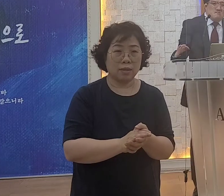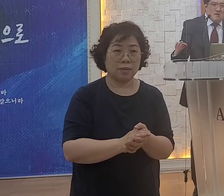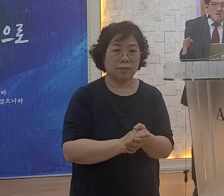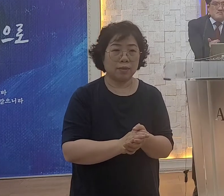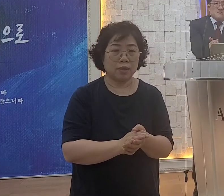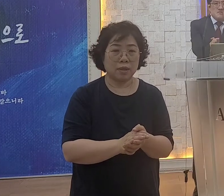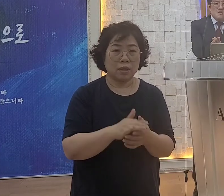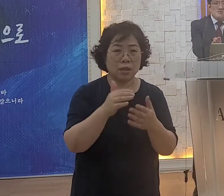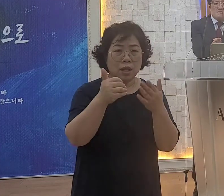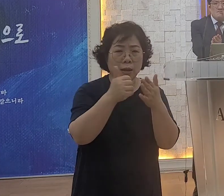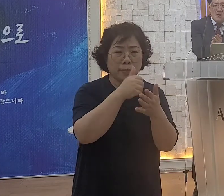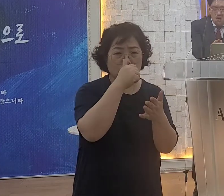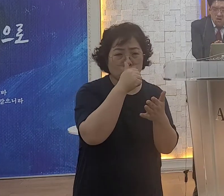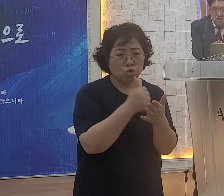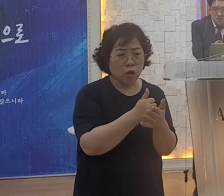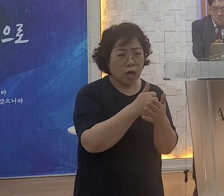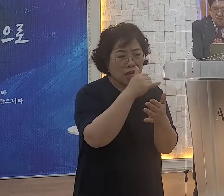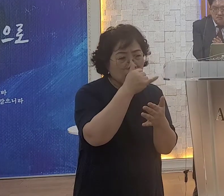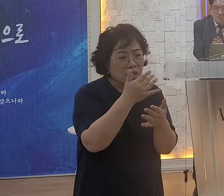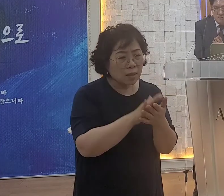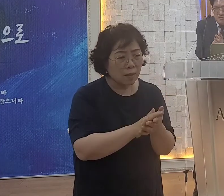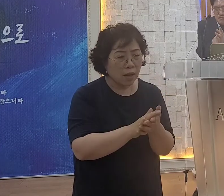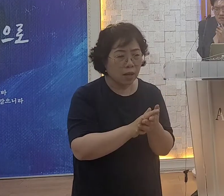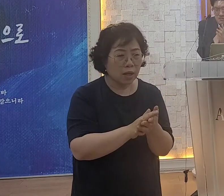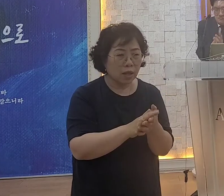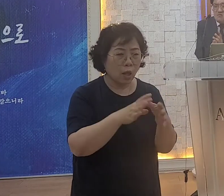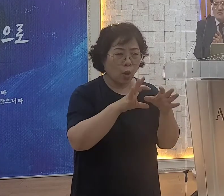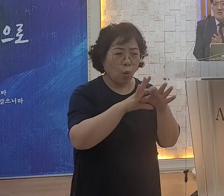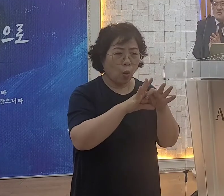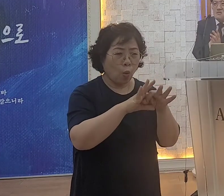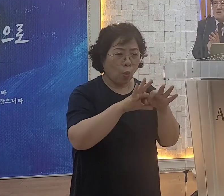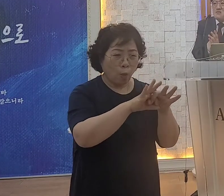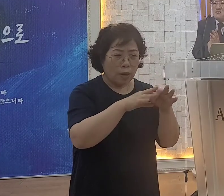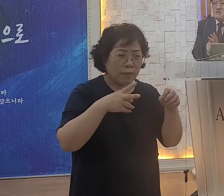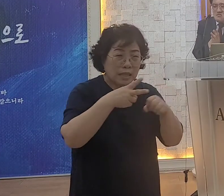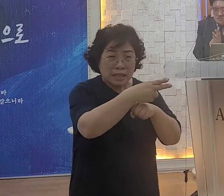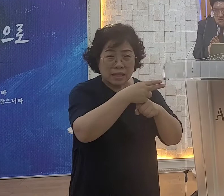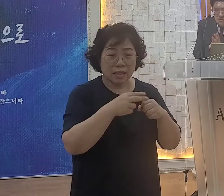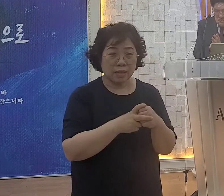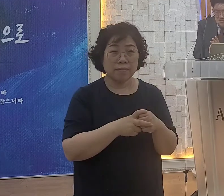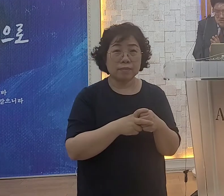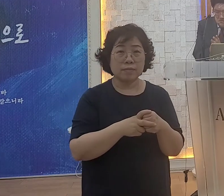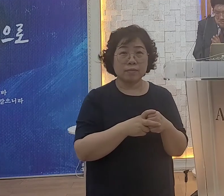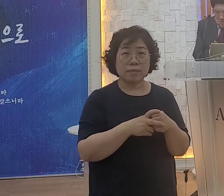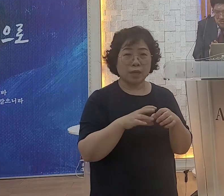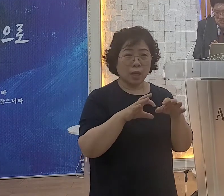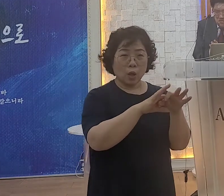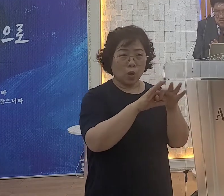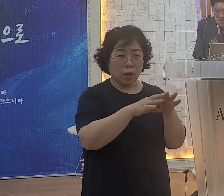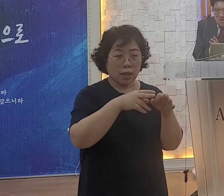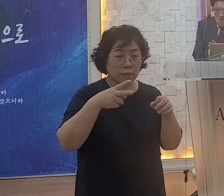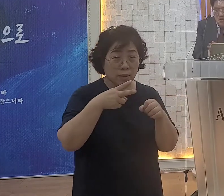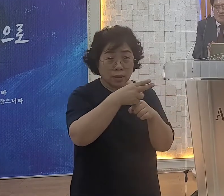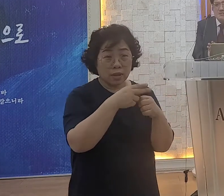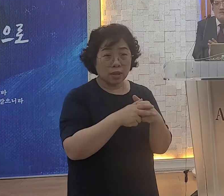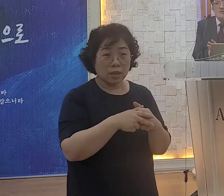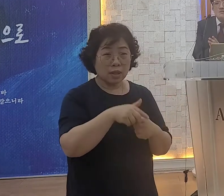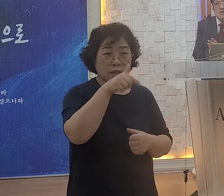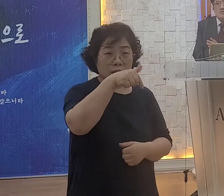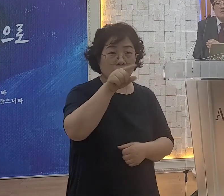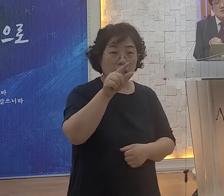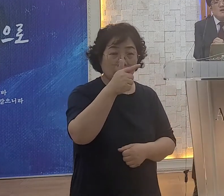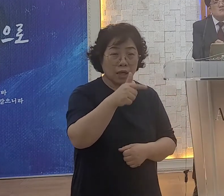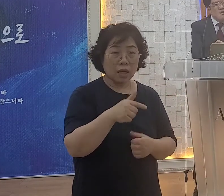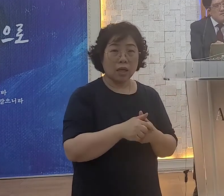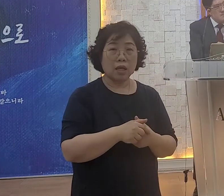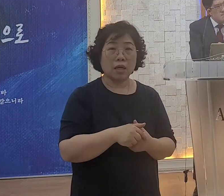그럼 이게 어떻게 하면 칭의의 작용이 되나? 바로 우리를 이 전에 지은 죄를